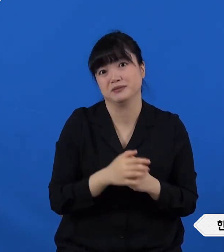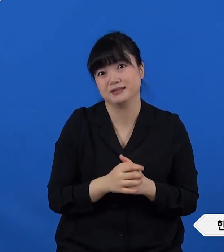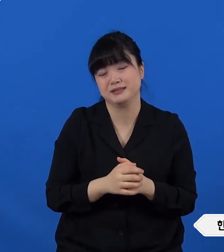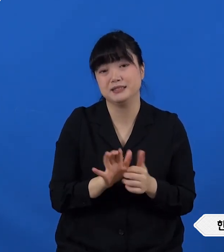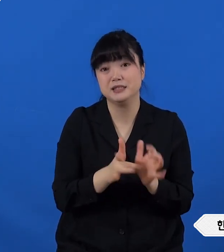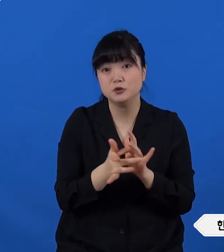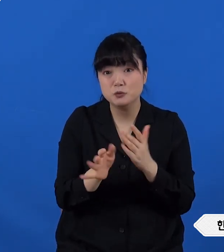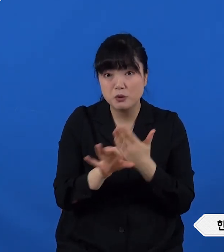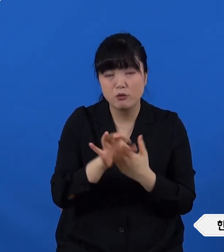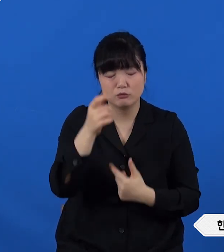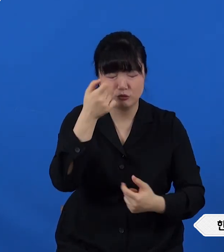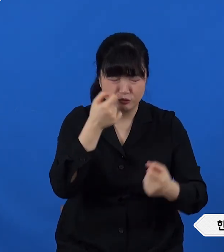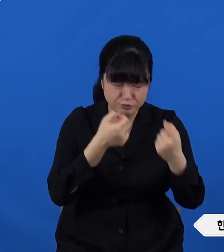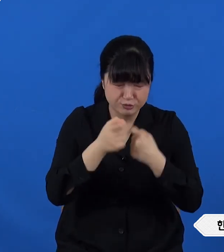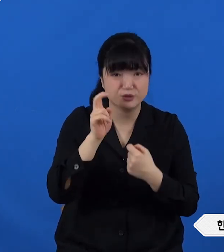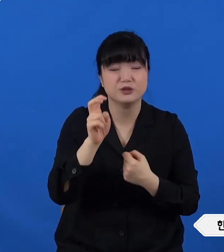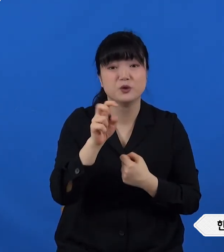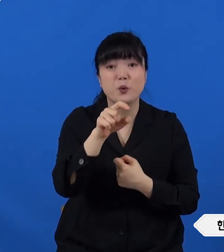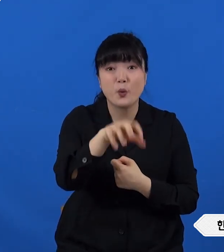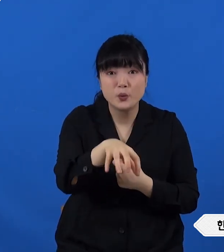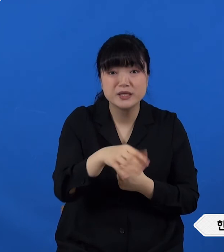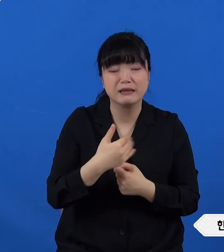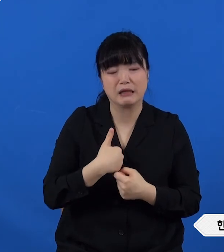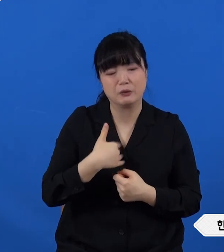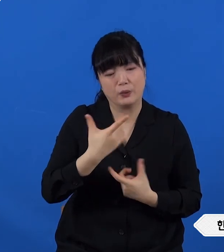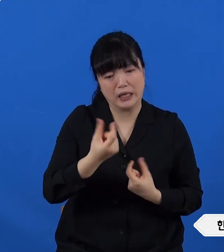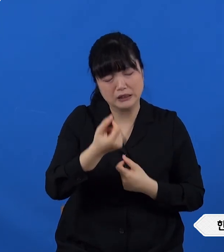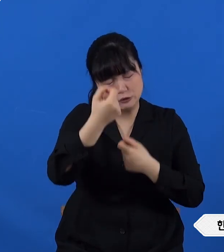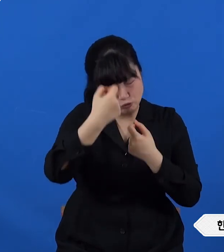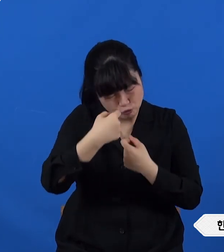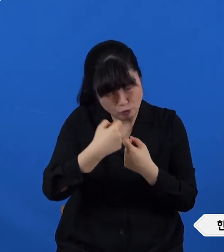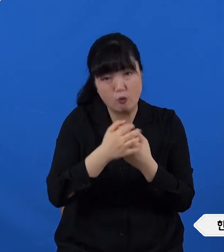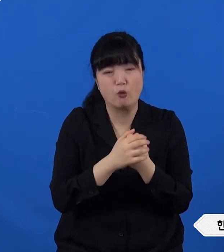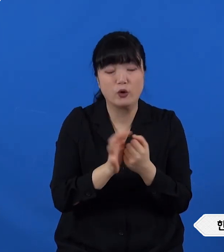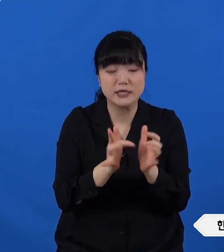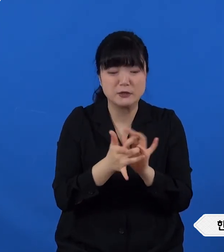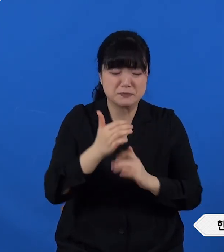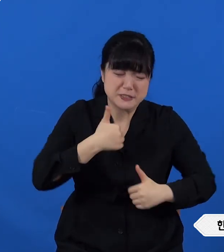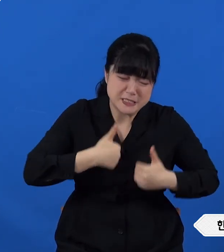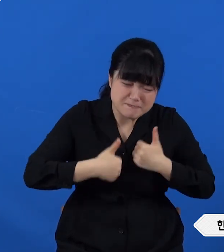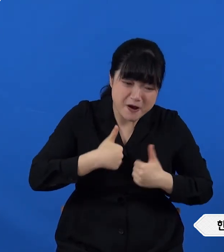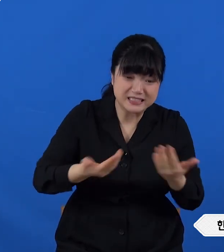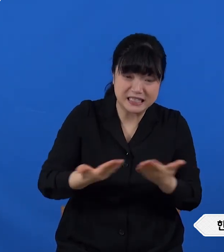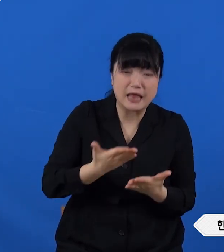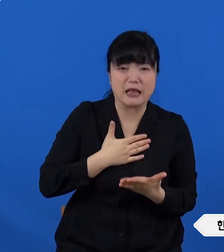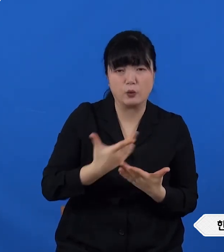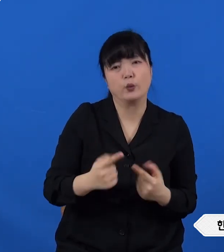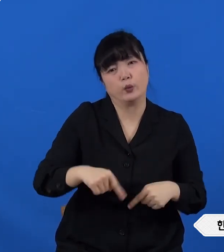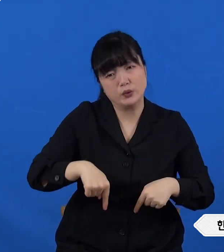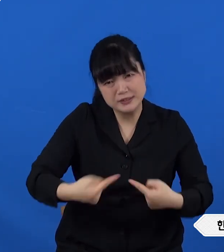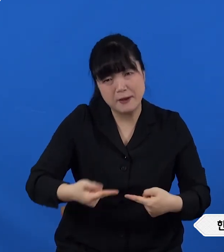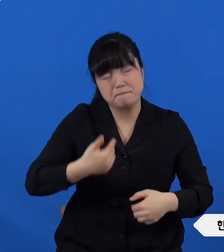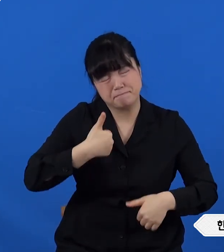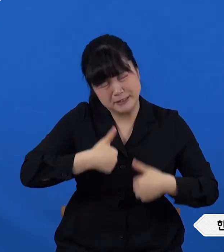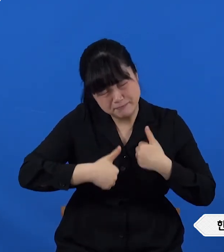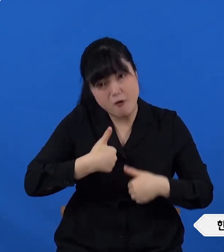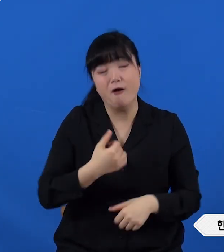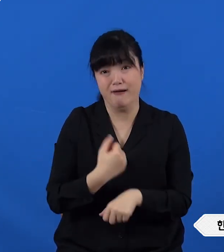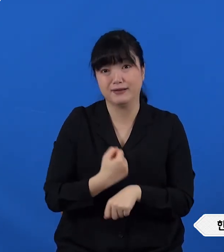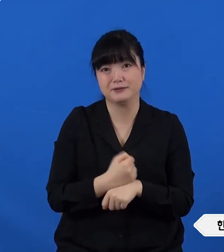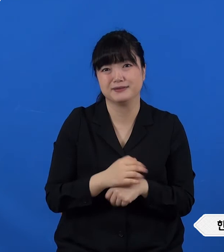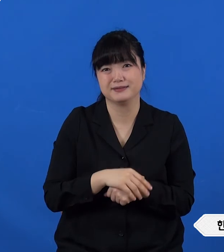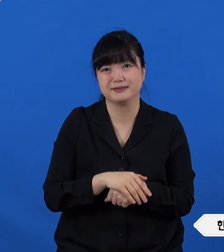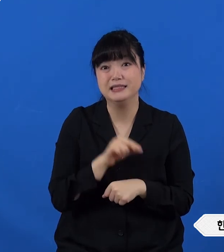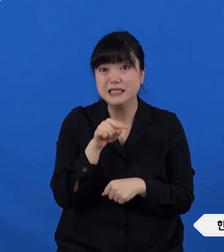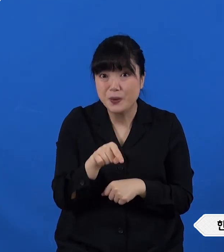예수님이라면 눈물을 흘렸을 곳에 나도 눈물을 흘리고 예수님이라면 기뻐하셨을 일에 나도 기뻐하는 것입니다.